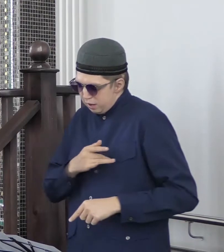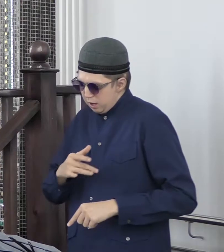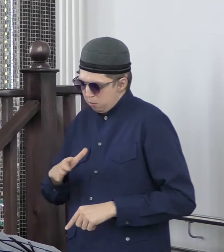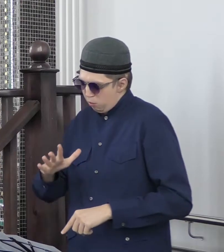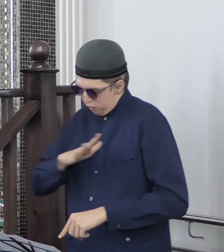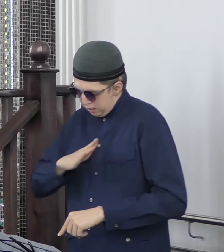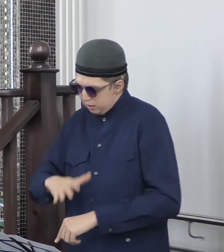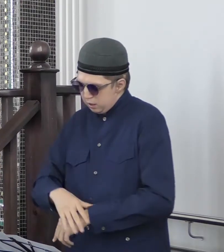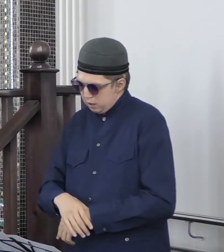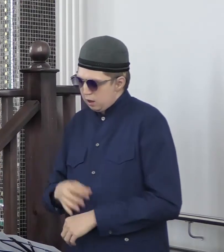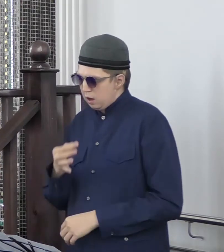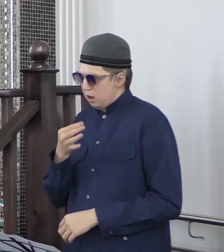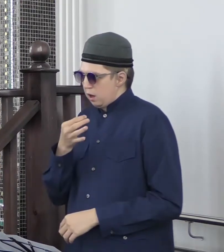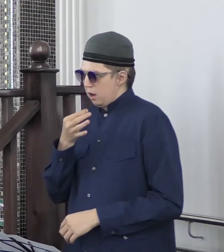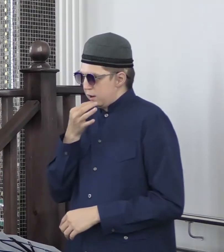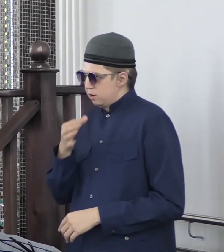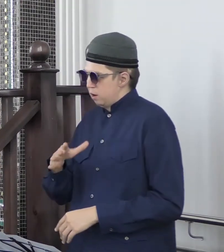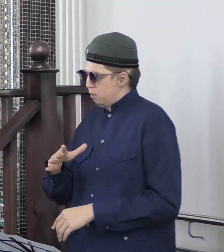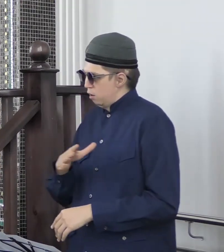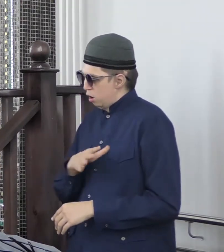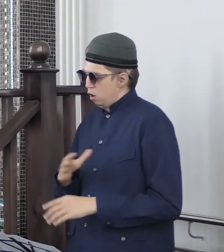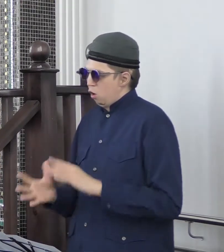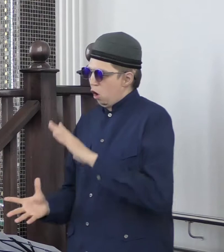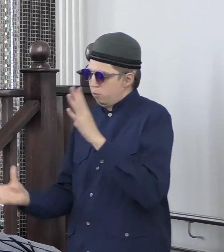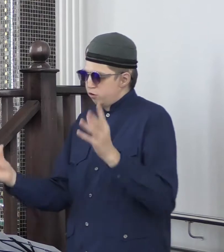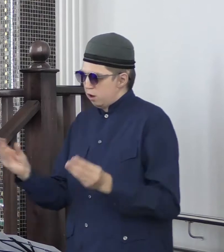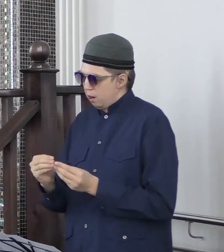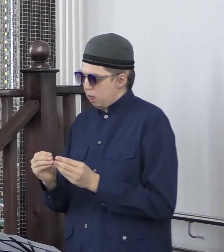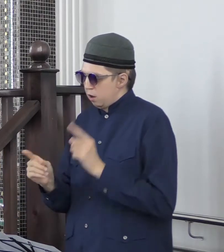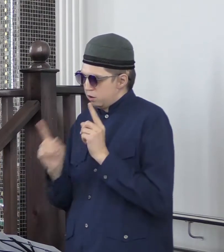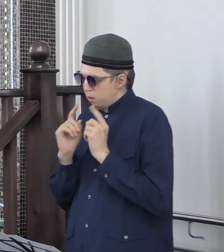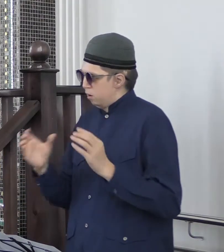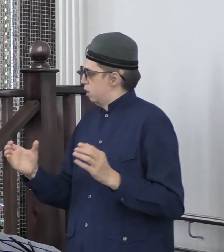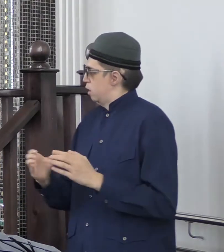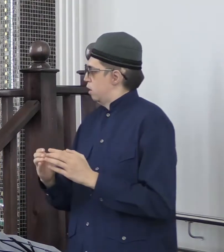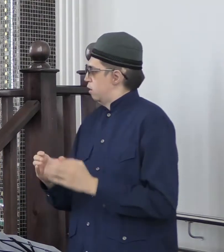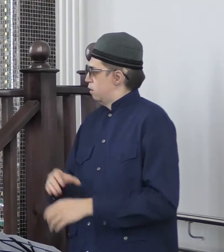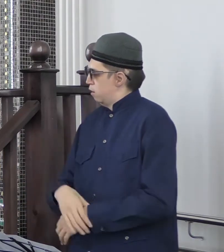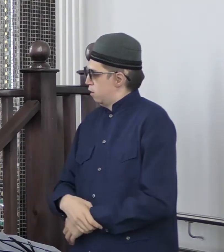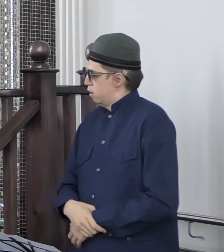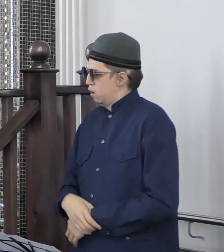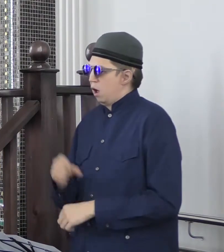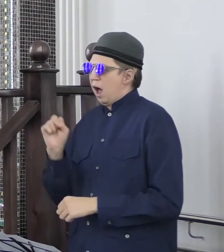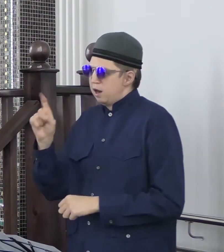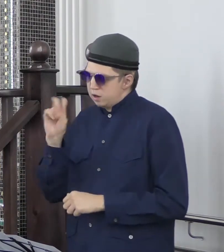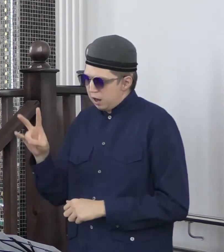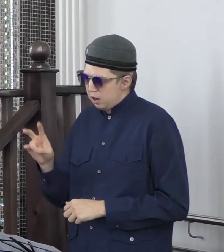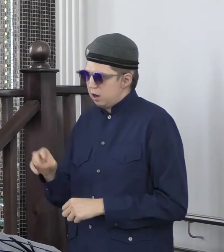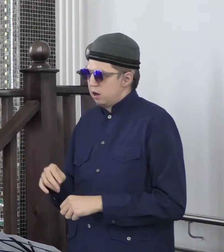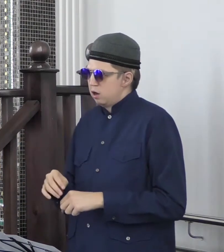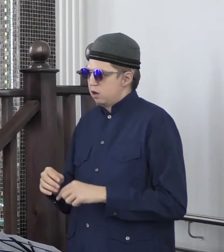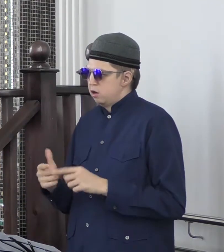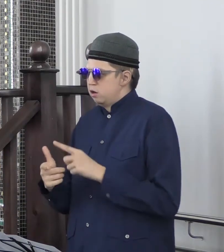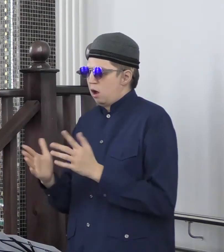камень. Раньше мы как-то волшеб дыбу скамали, когда слышали Коран, или Азан, или